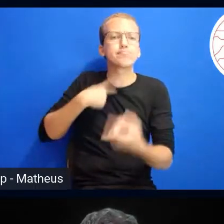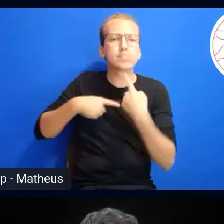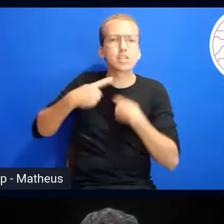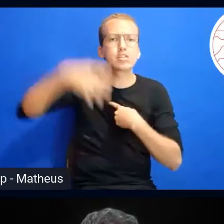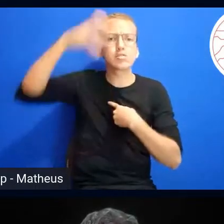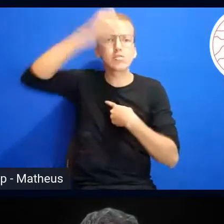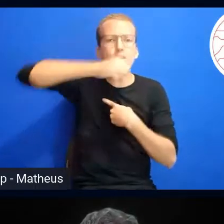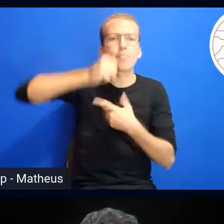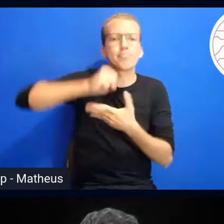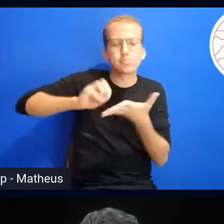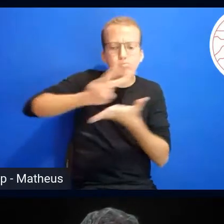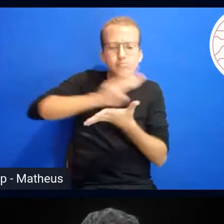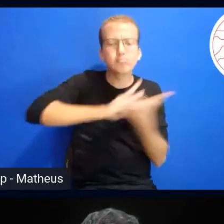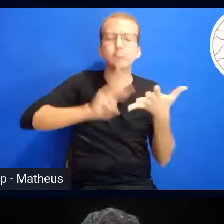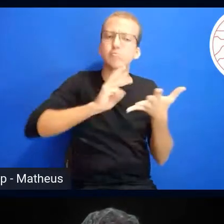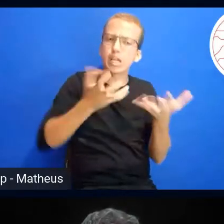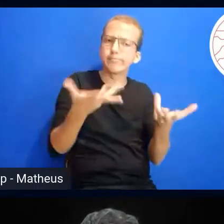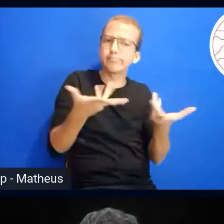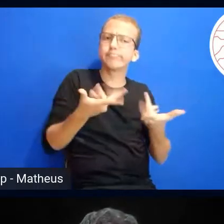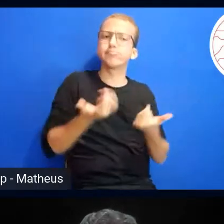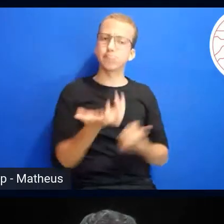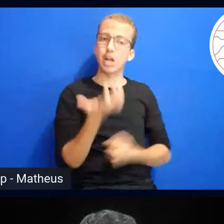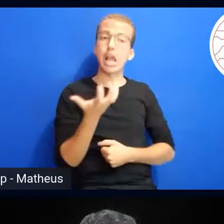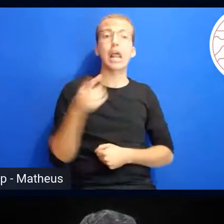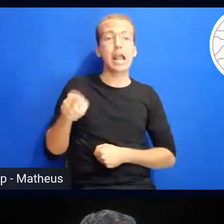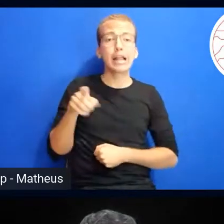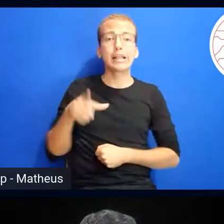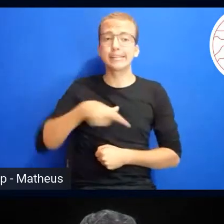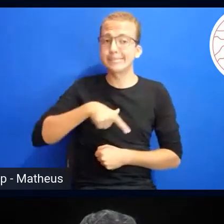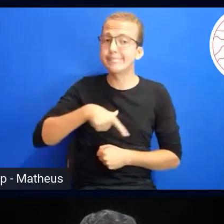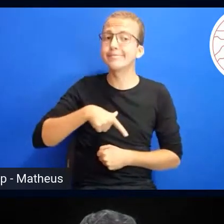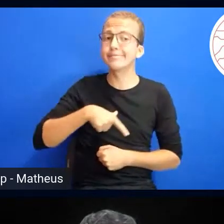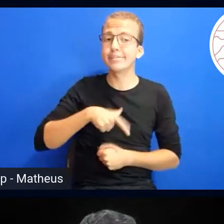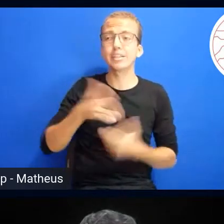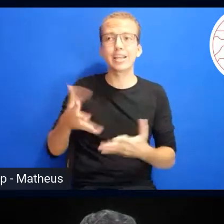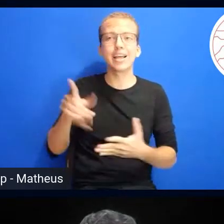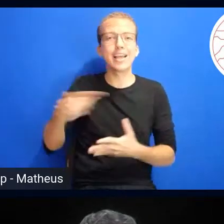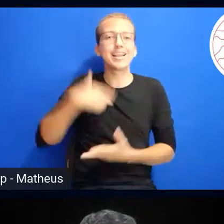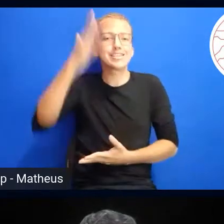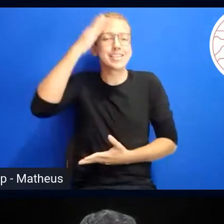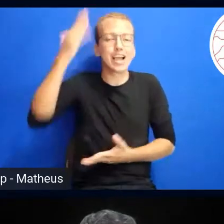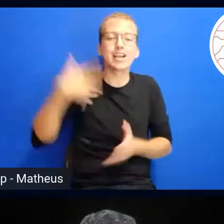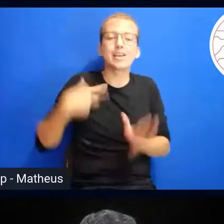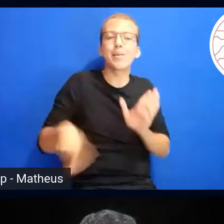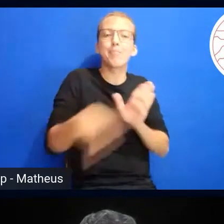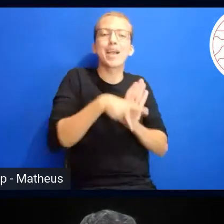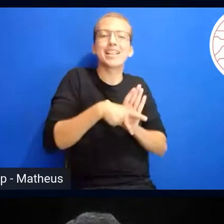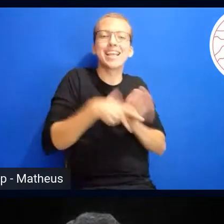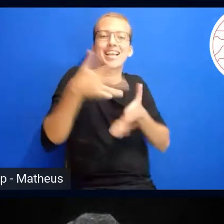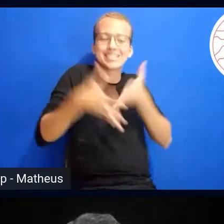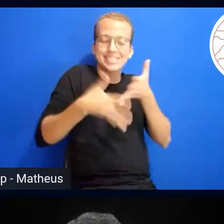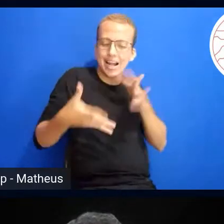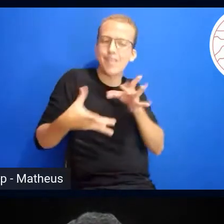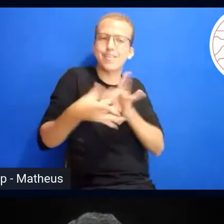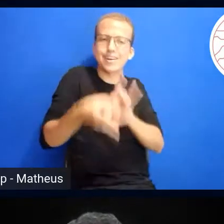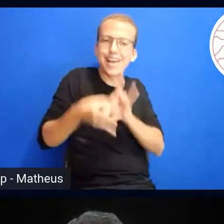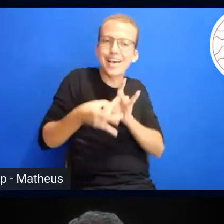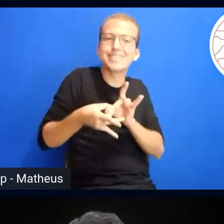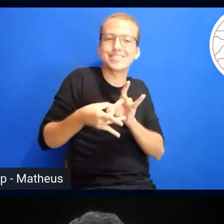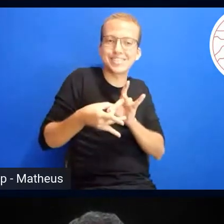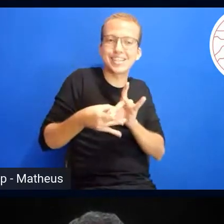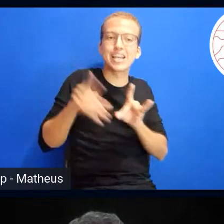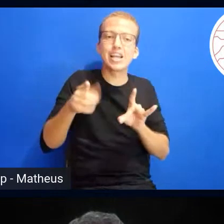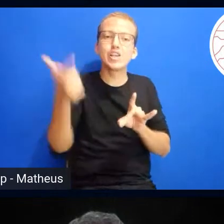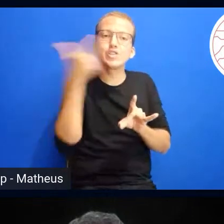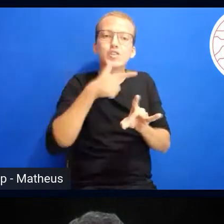de sinais, porque segundo eles é a forma própria de escrever a sua língua e eles conseguem identificar